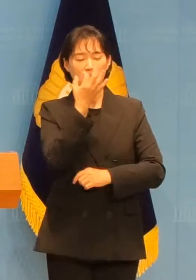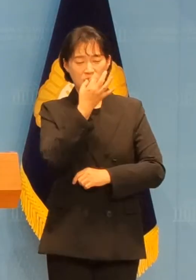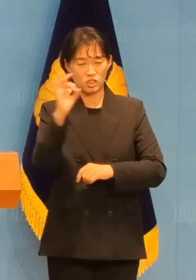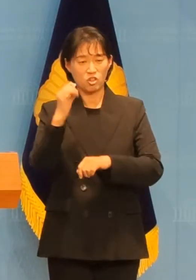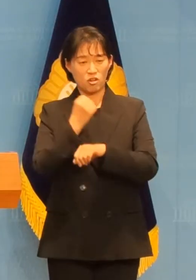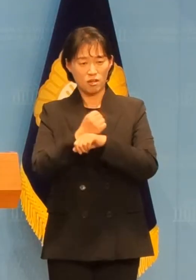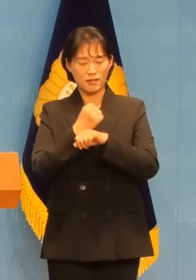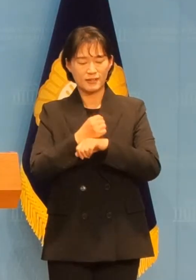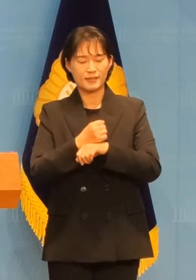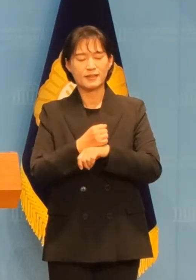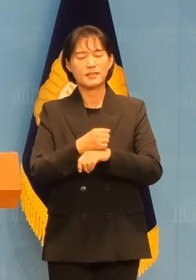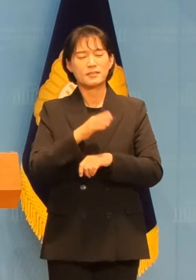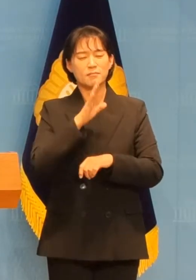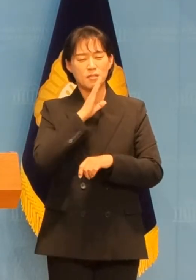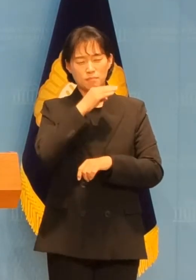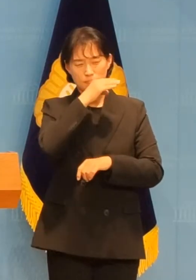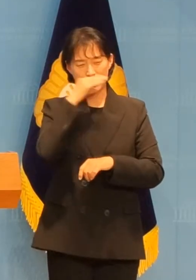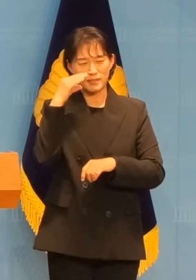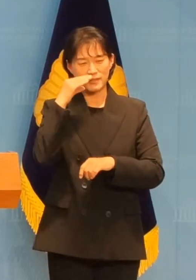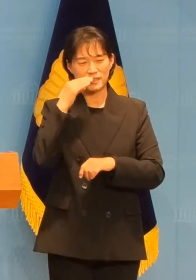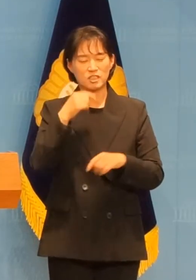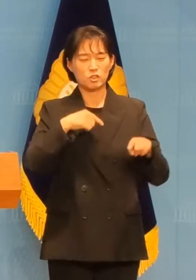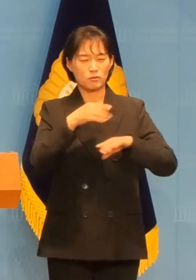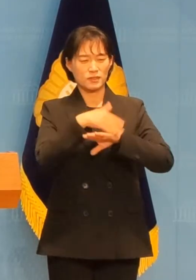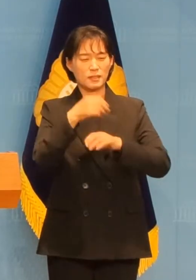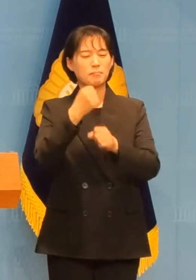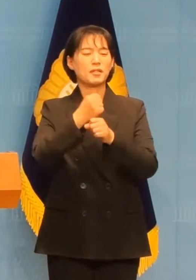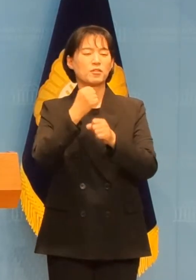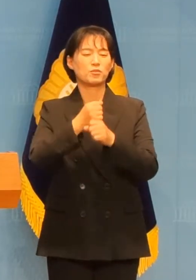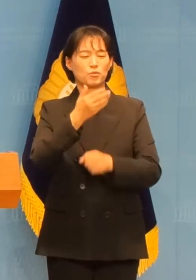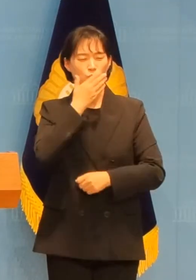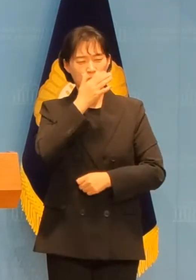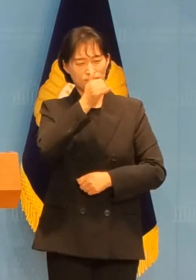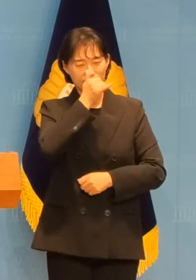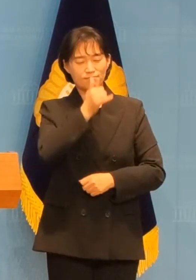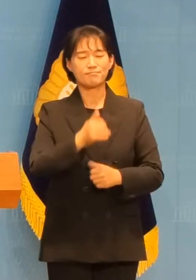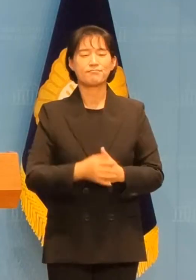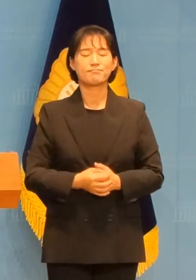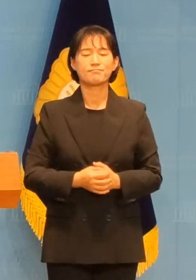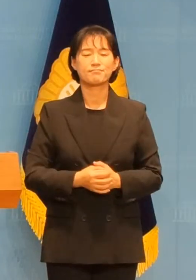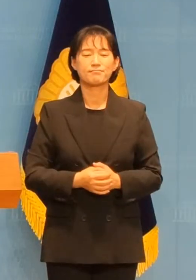인정해야 제대로 된 정책을 만들 수 있다는 점을 명심하기 바랍니다.